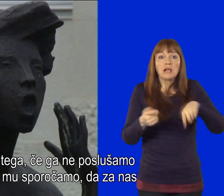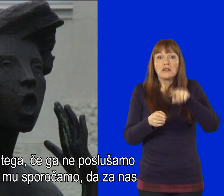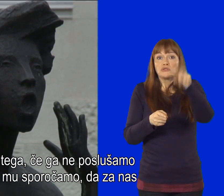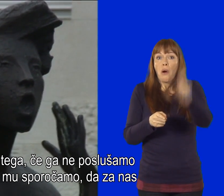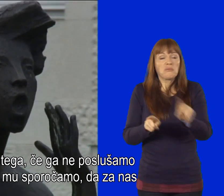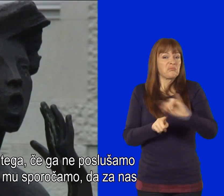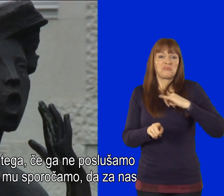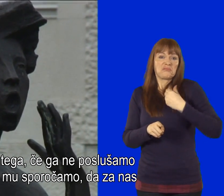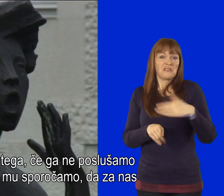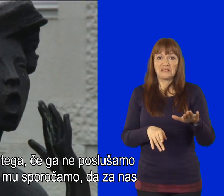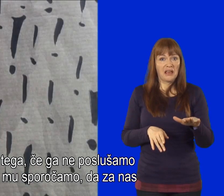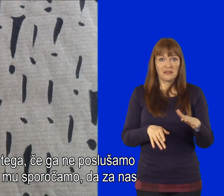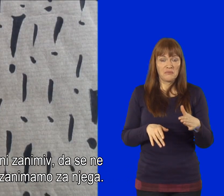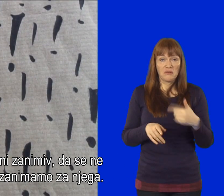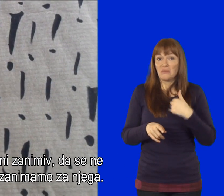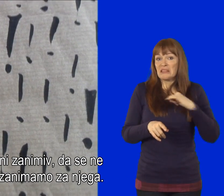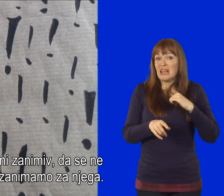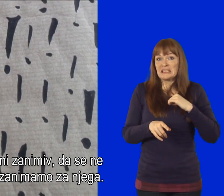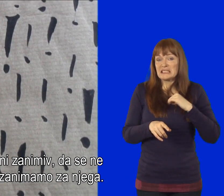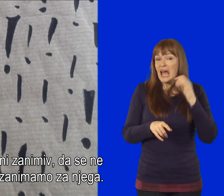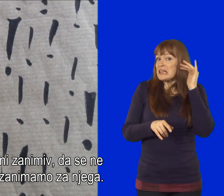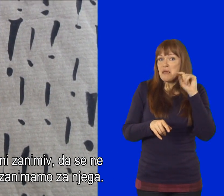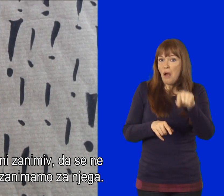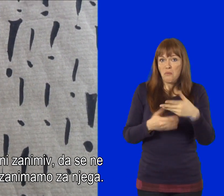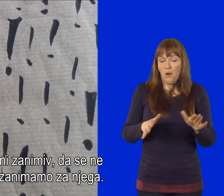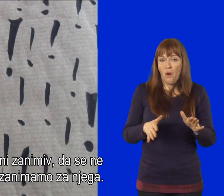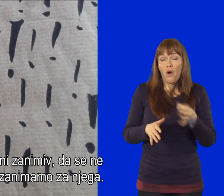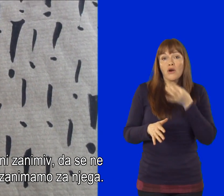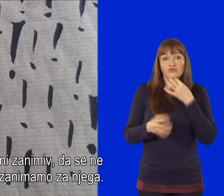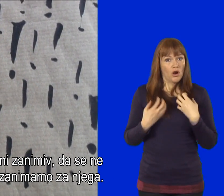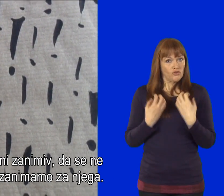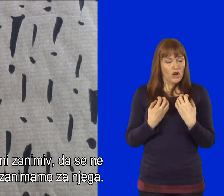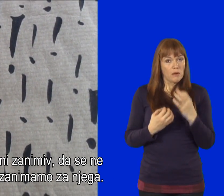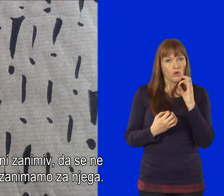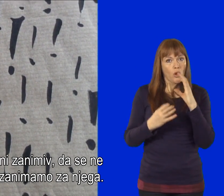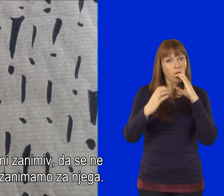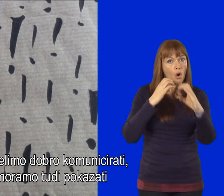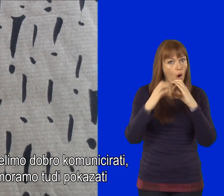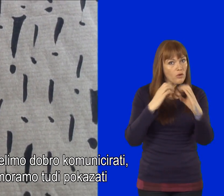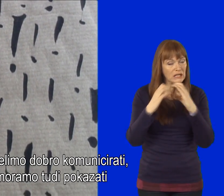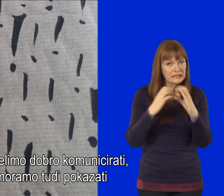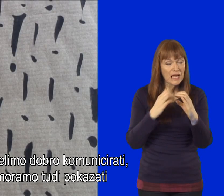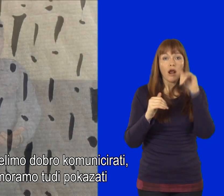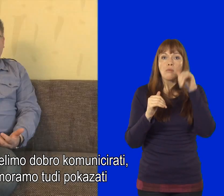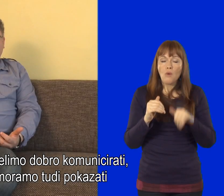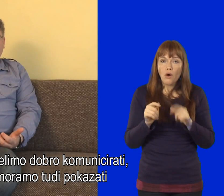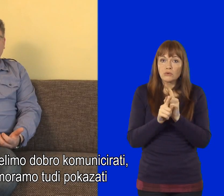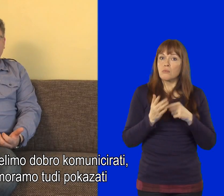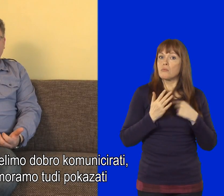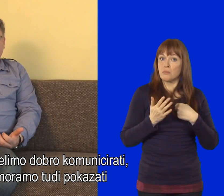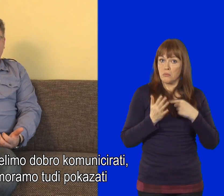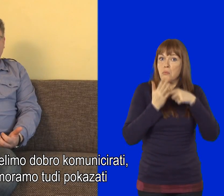sporočamo, da za nas ni zanimiv, da se ne zanimamo za njega. In če želimo